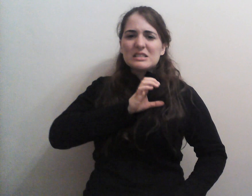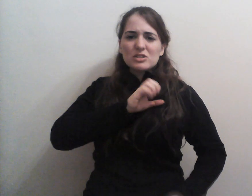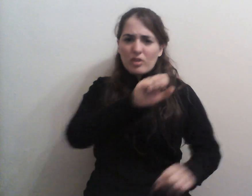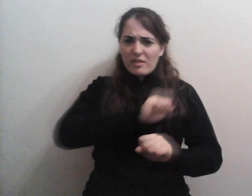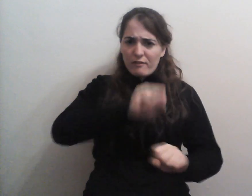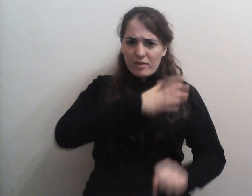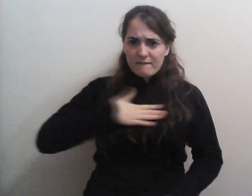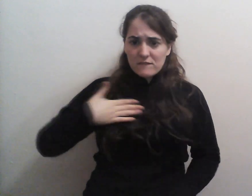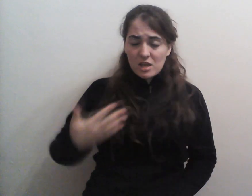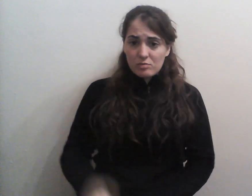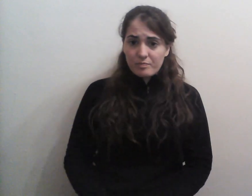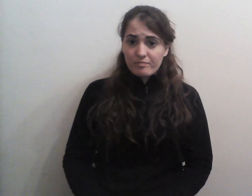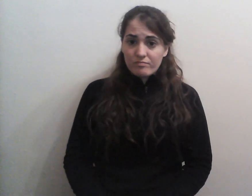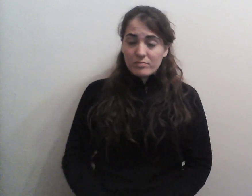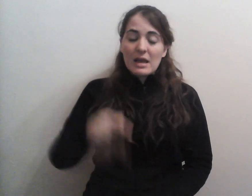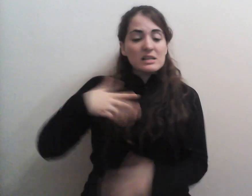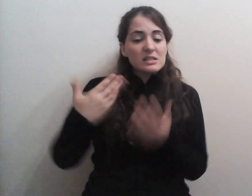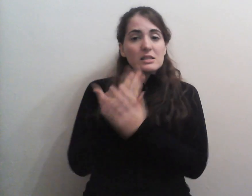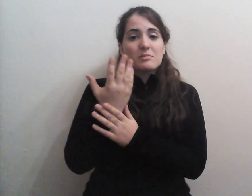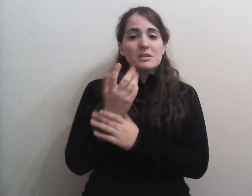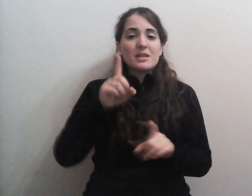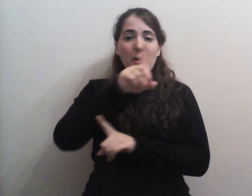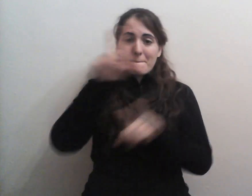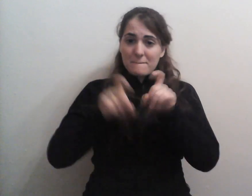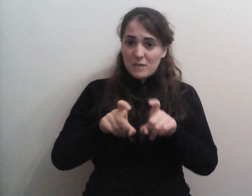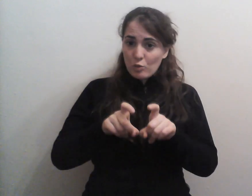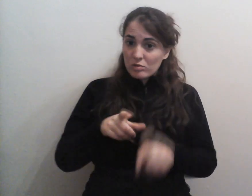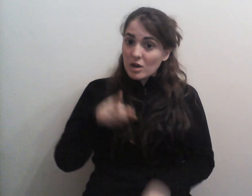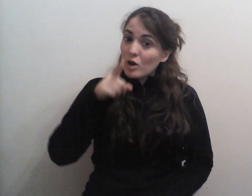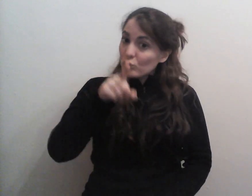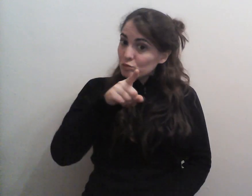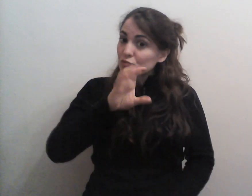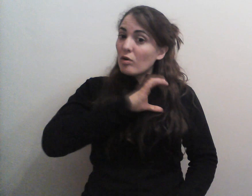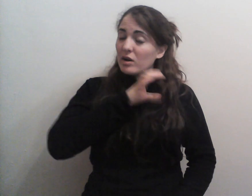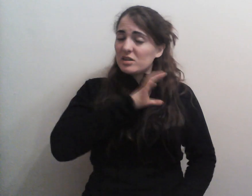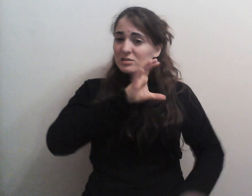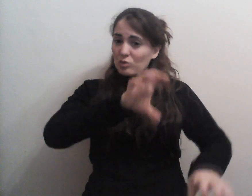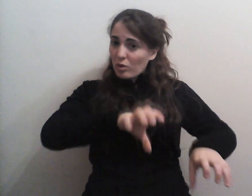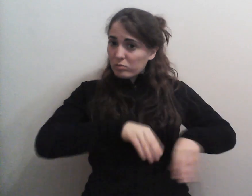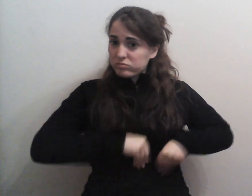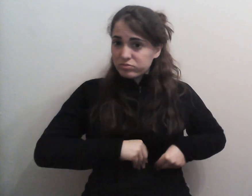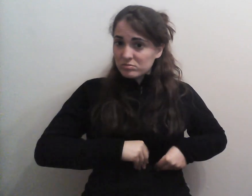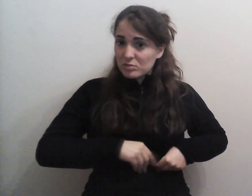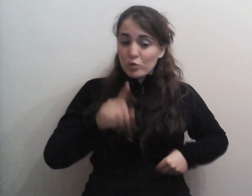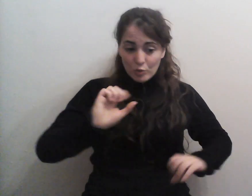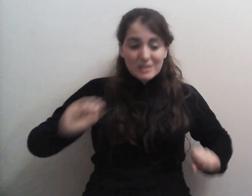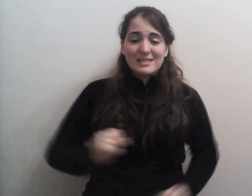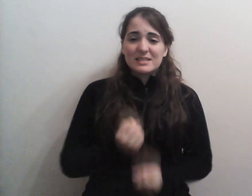¿Estás tú en Cristo? ¿Has sido tú salvo por el poder de Dios en el Evangelio de Jesucristo?